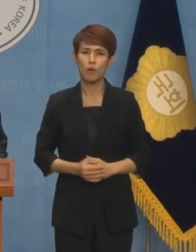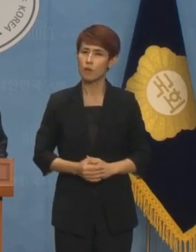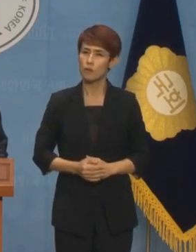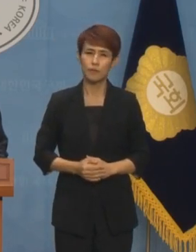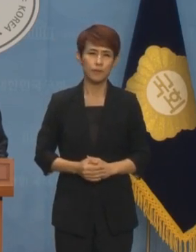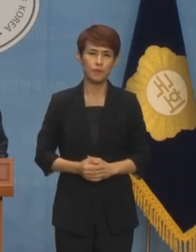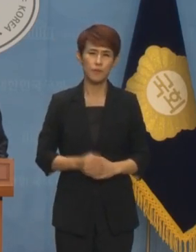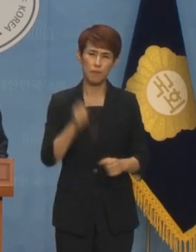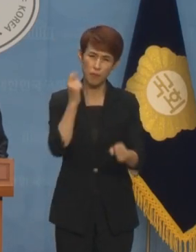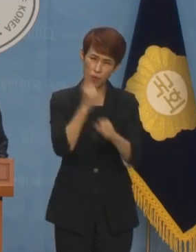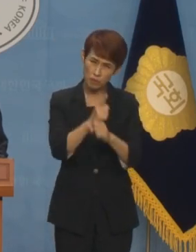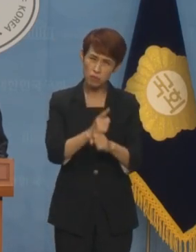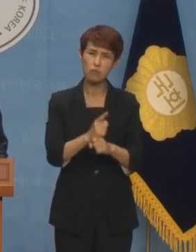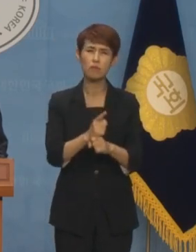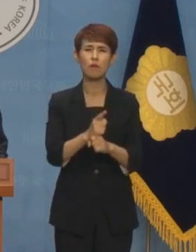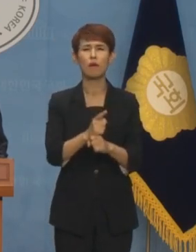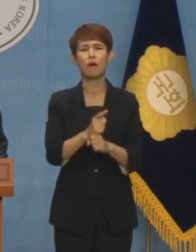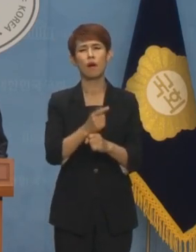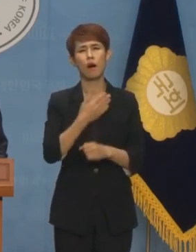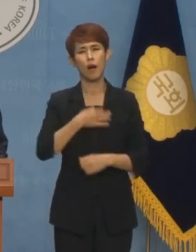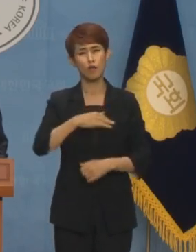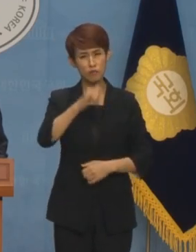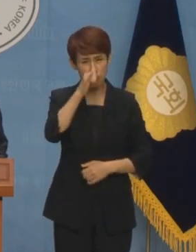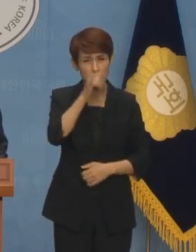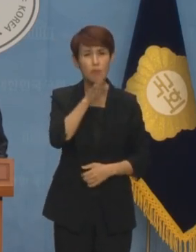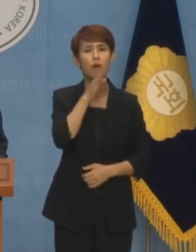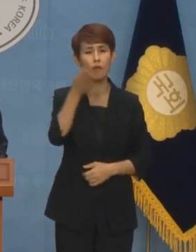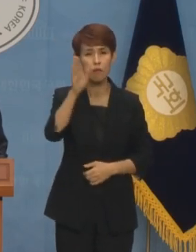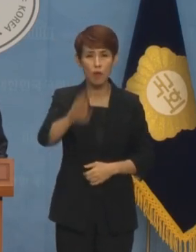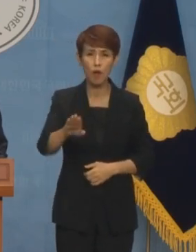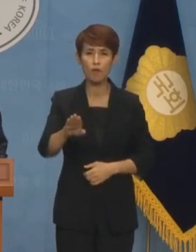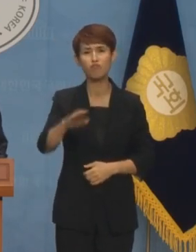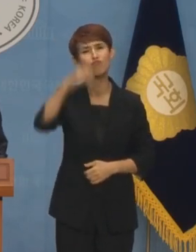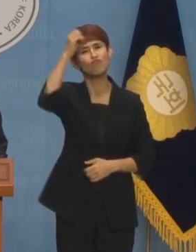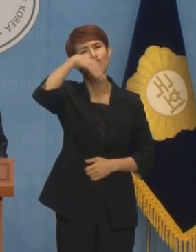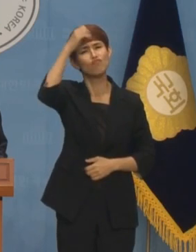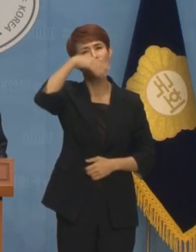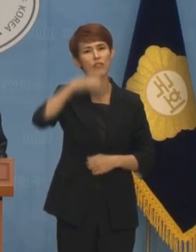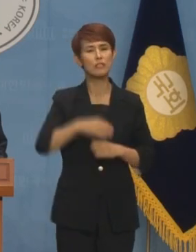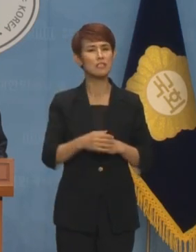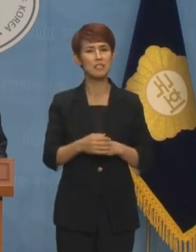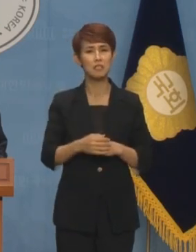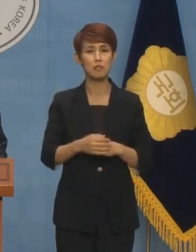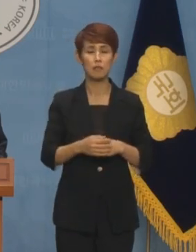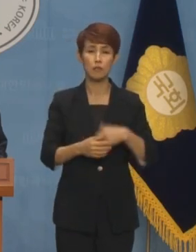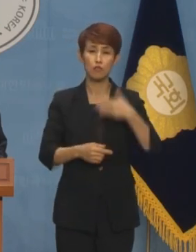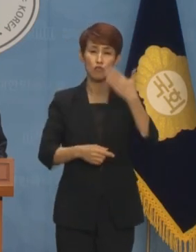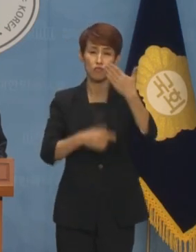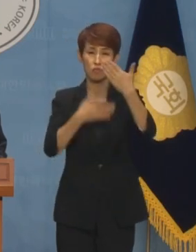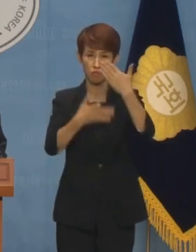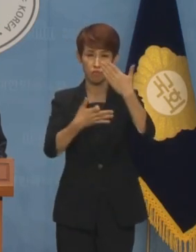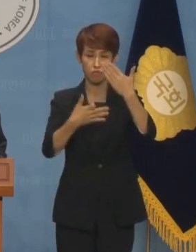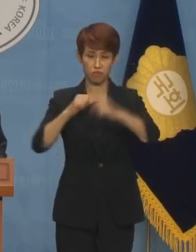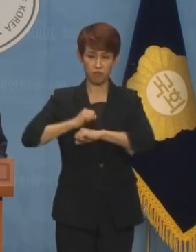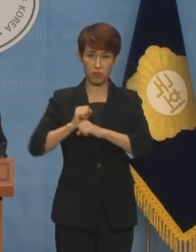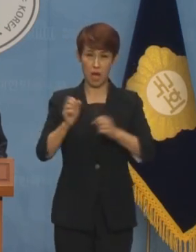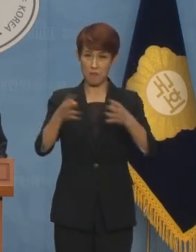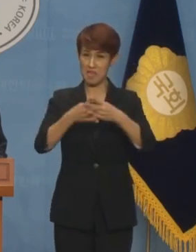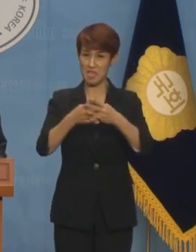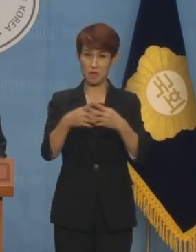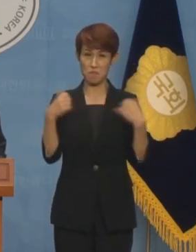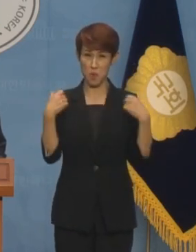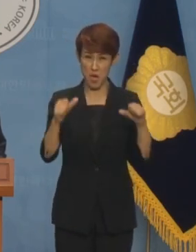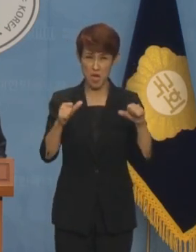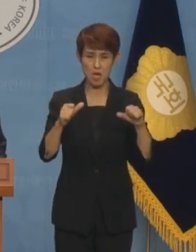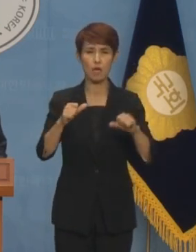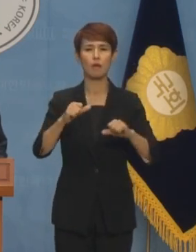누구나 이미 예상할 수 있었던 일조차 검토도 안 했다면 직무위기일 것입니다. 안보를 포기한